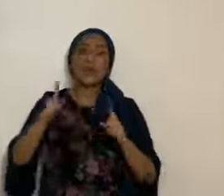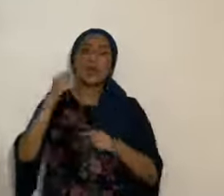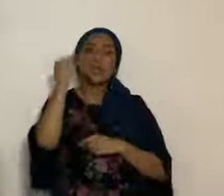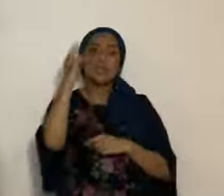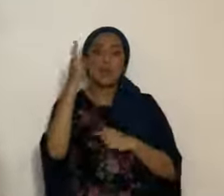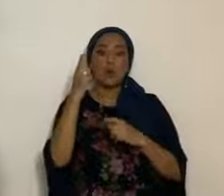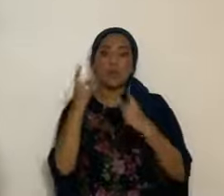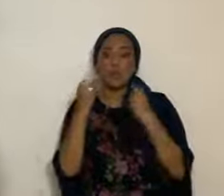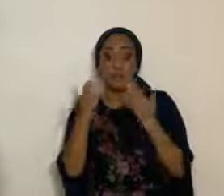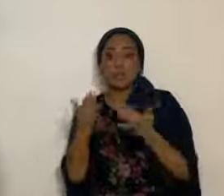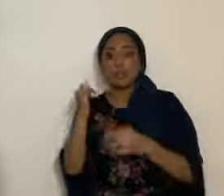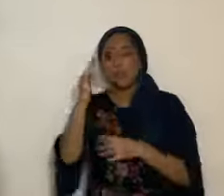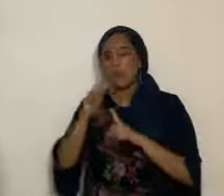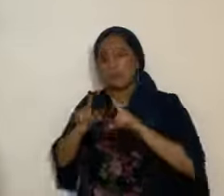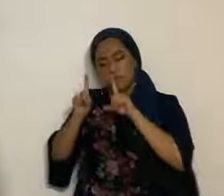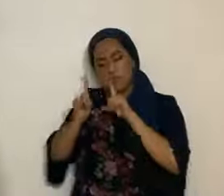que estaba probando precisamente en Moisés,